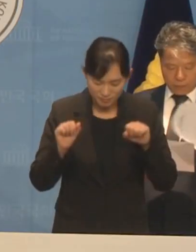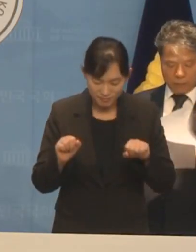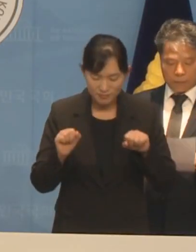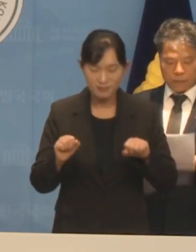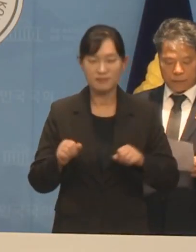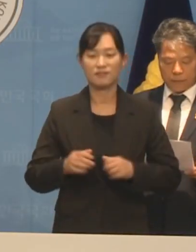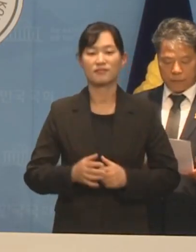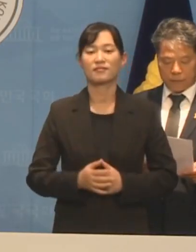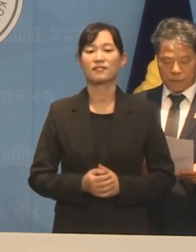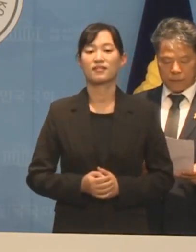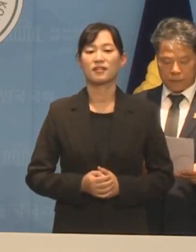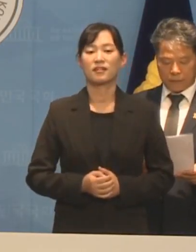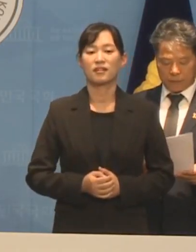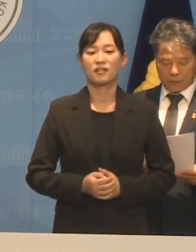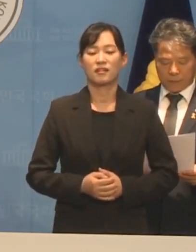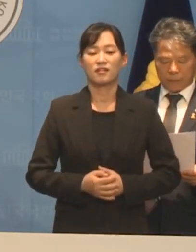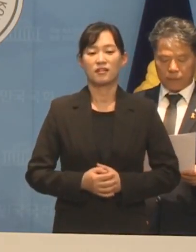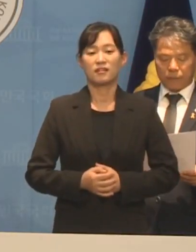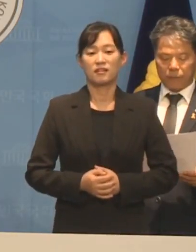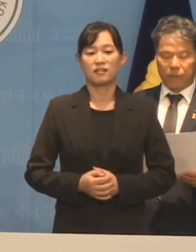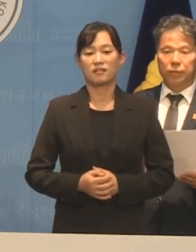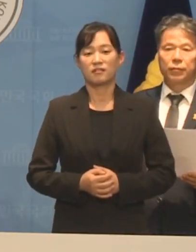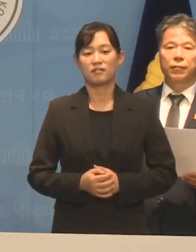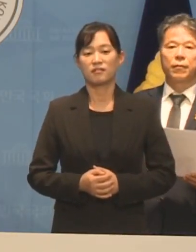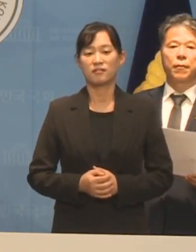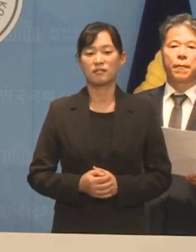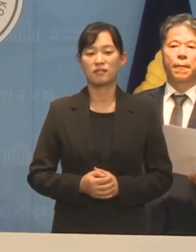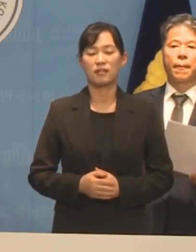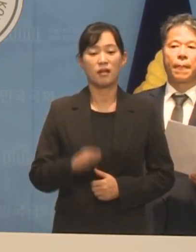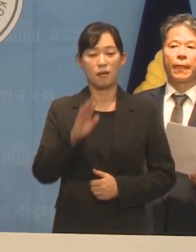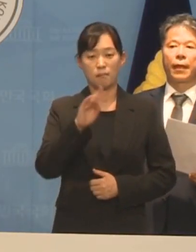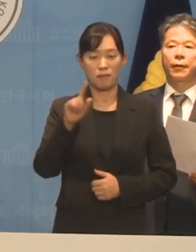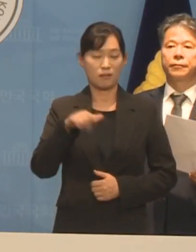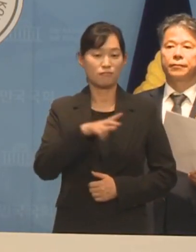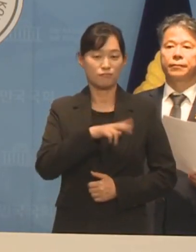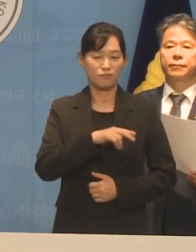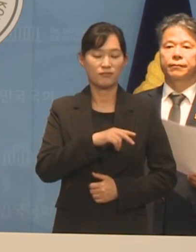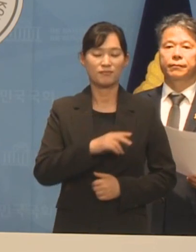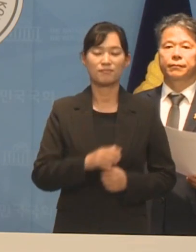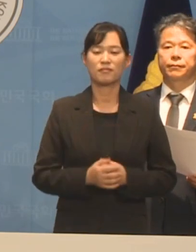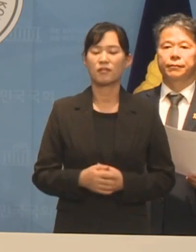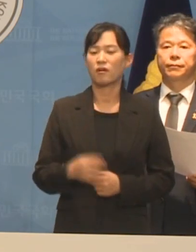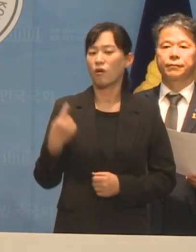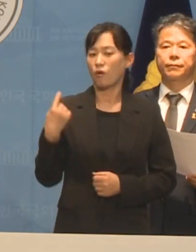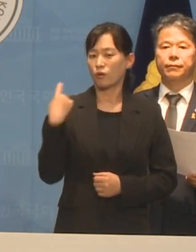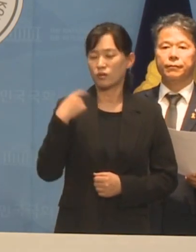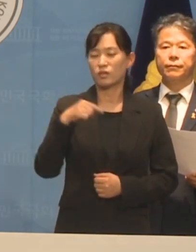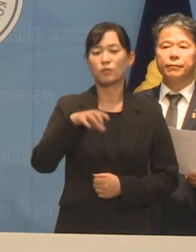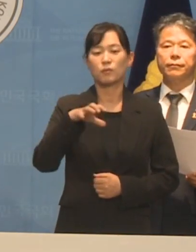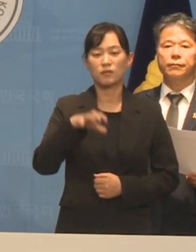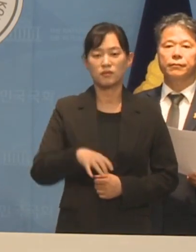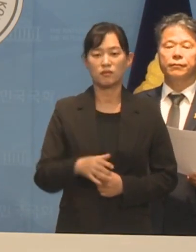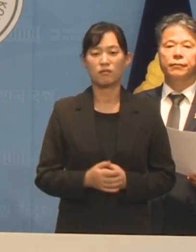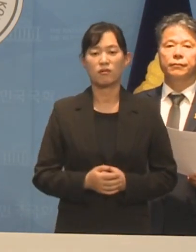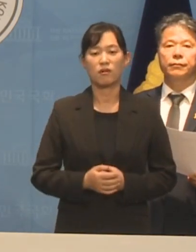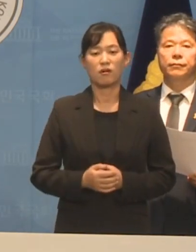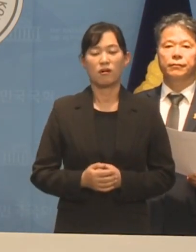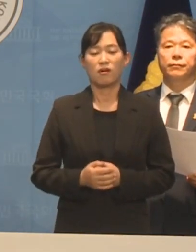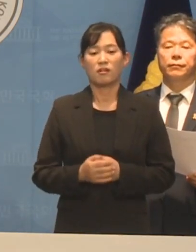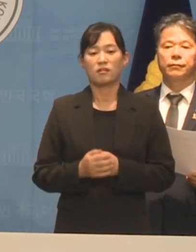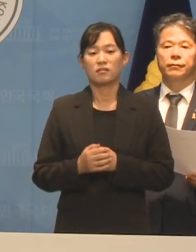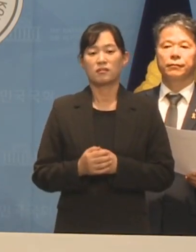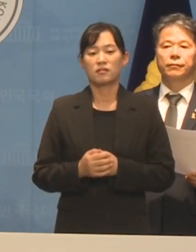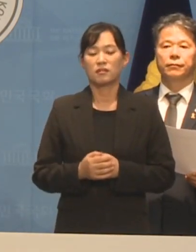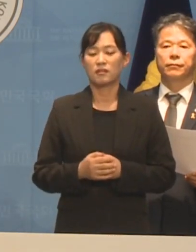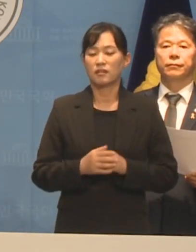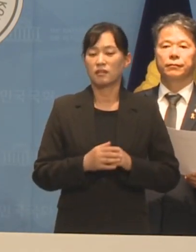안녕하십니까. 전북 남원양수 임시순창 국회의원 박기승입니다. 저는 어제도 이 자리에서 전북도 남원시의회